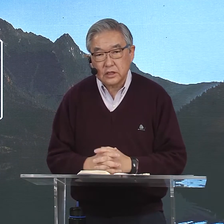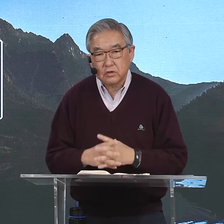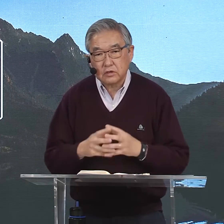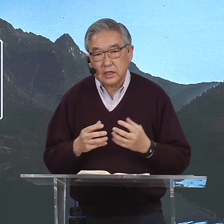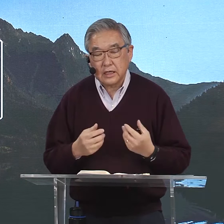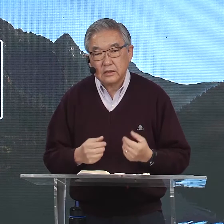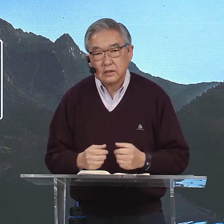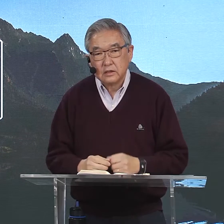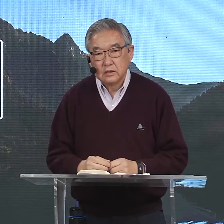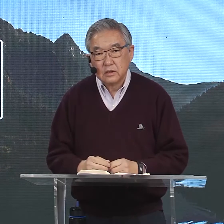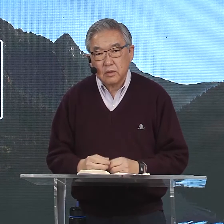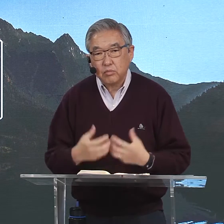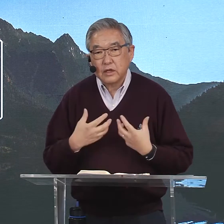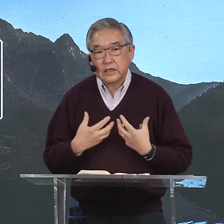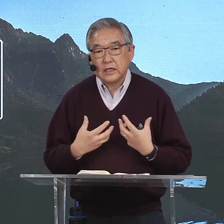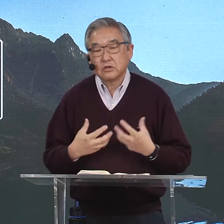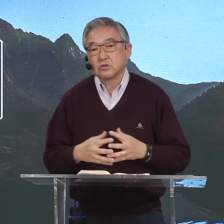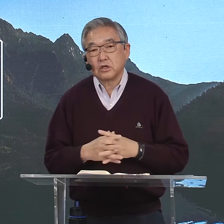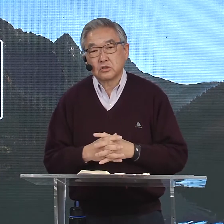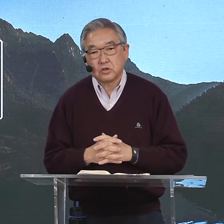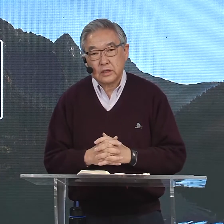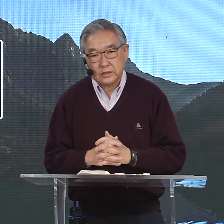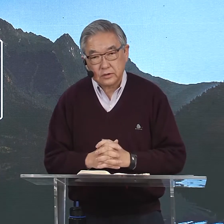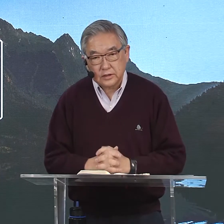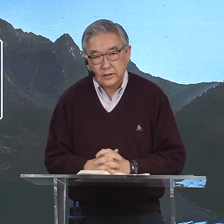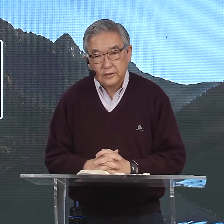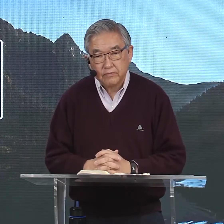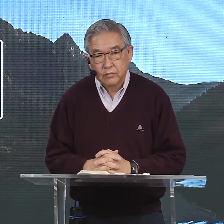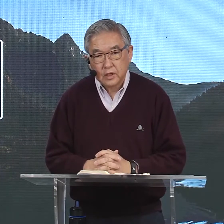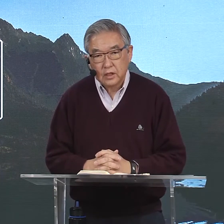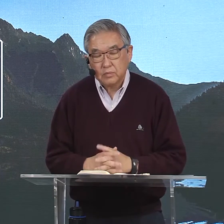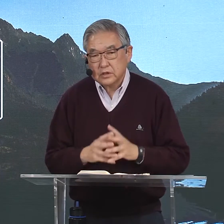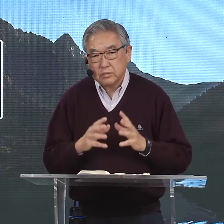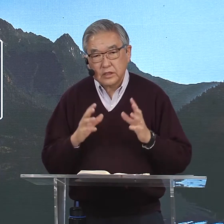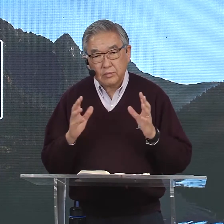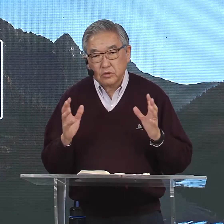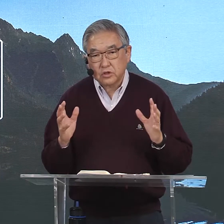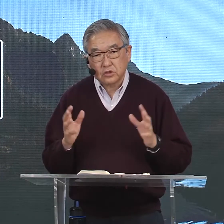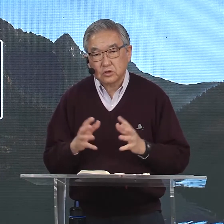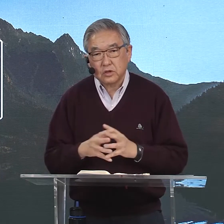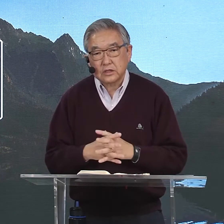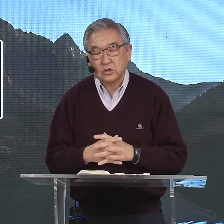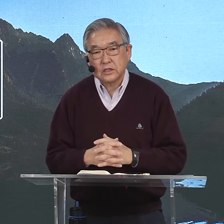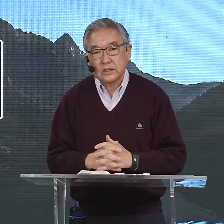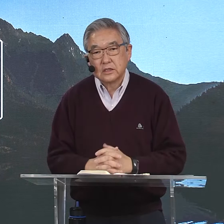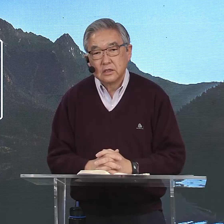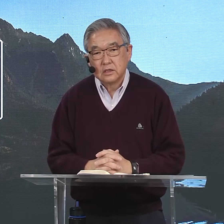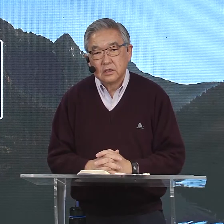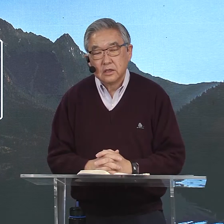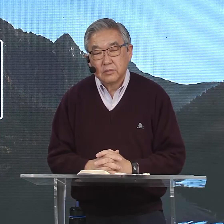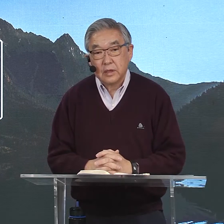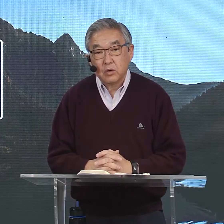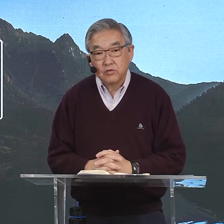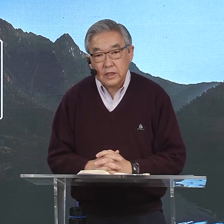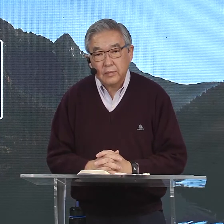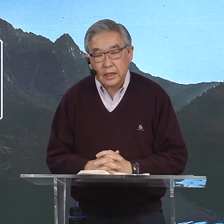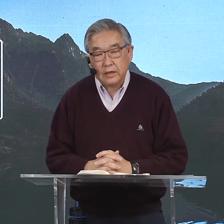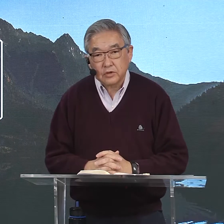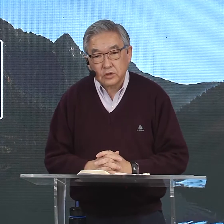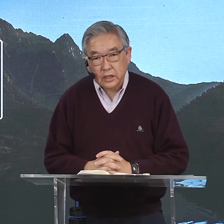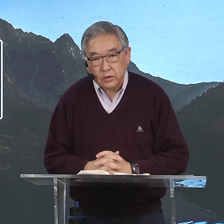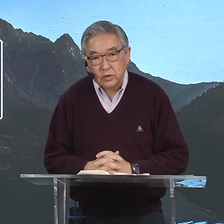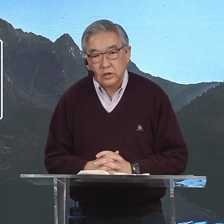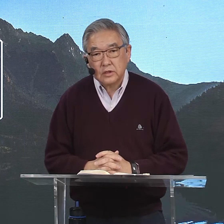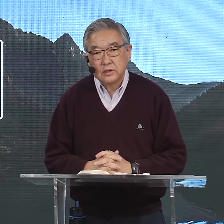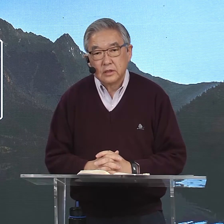esta noite posso encontrar uma boa terra nos nossos corações que possamos abrir os nossos corações para